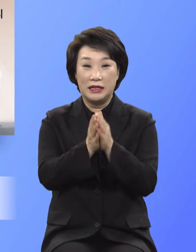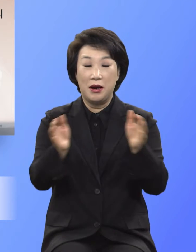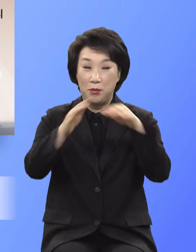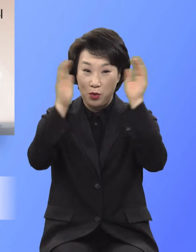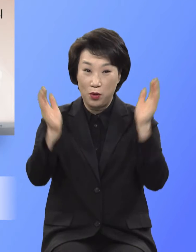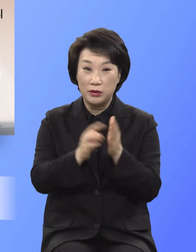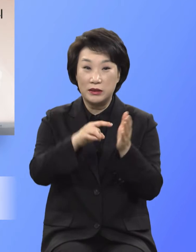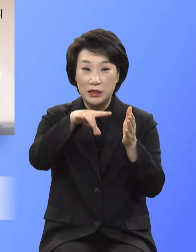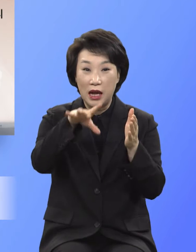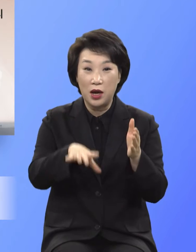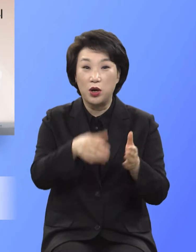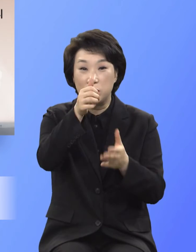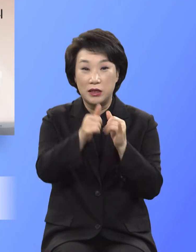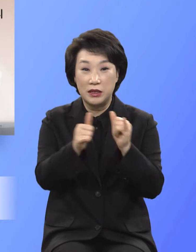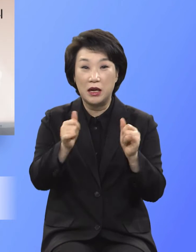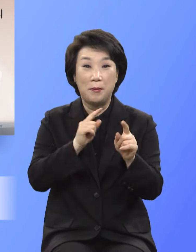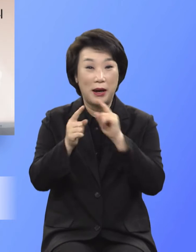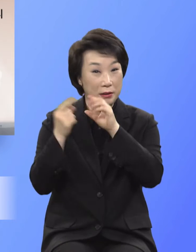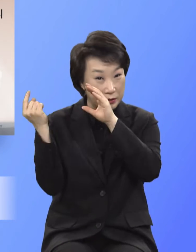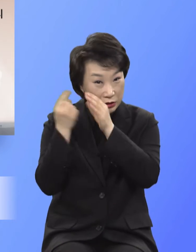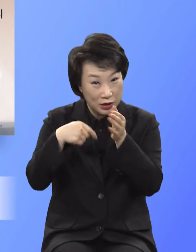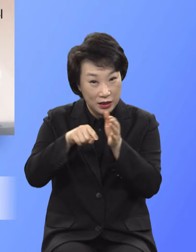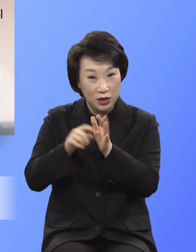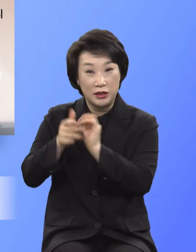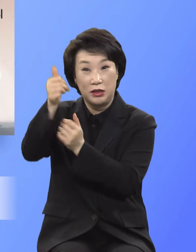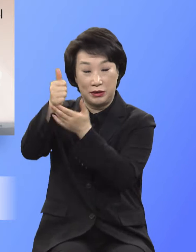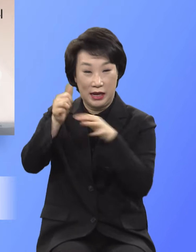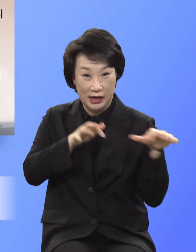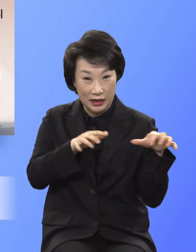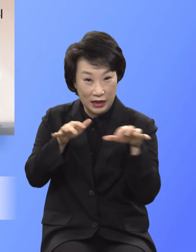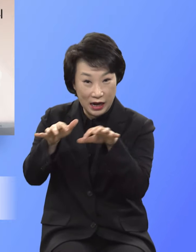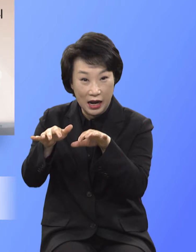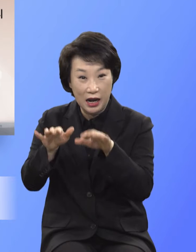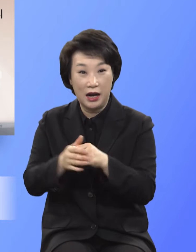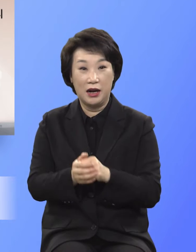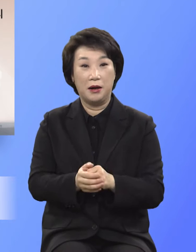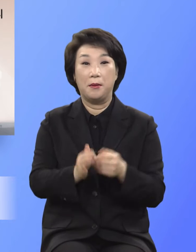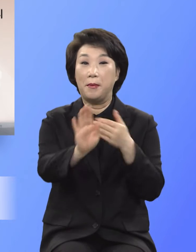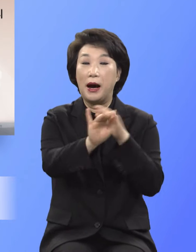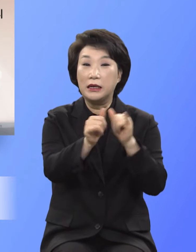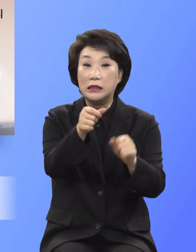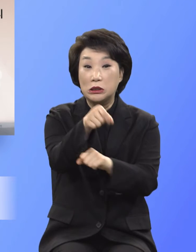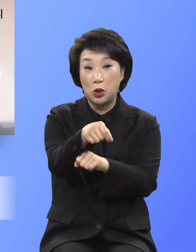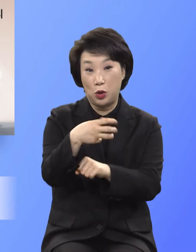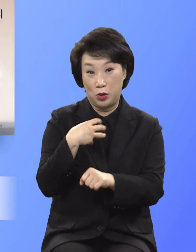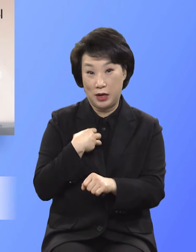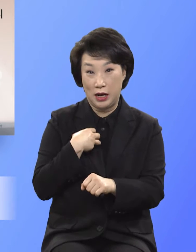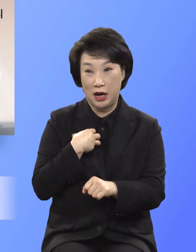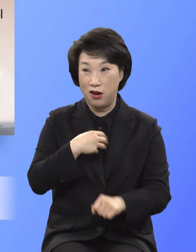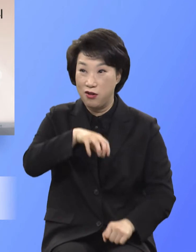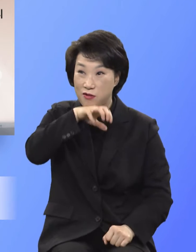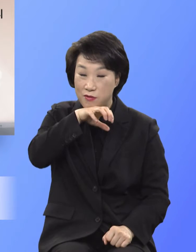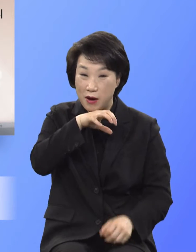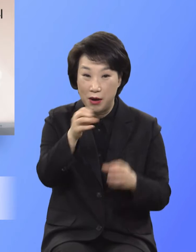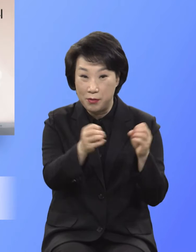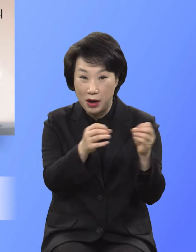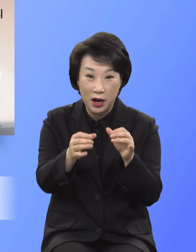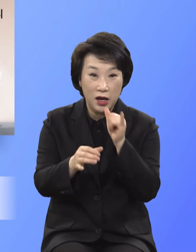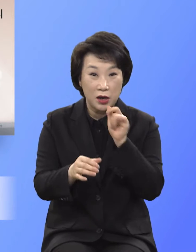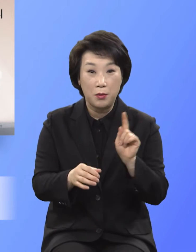시작. 모든 죄와 죄를 말씀을 들어 가까이 나오니 바리새인과